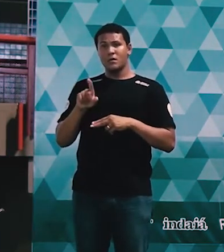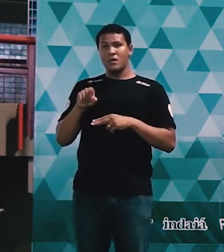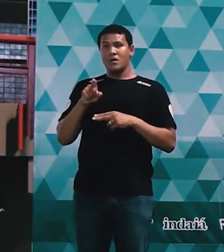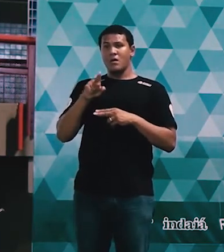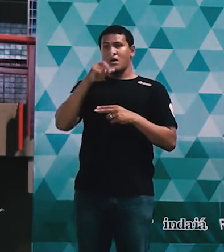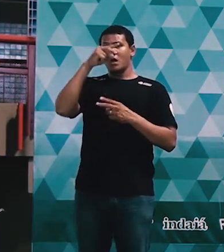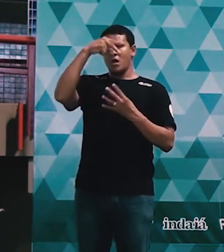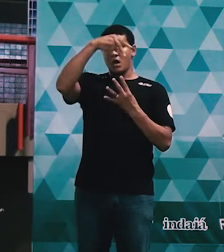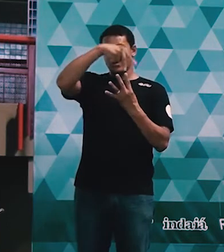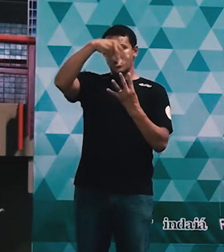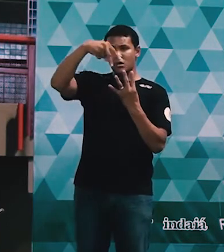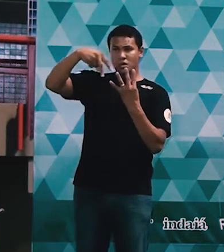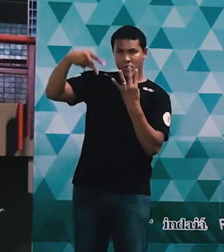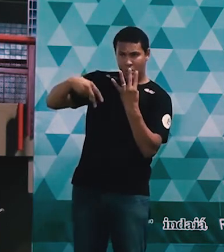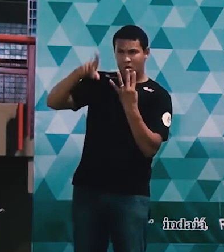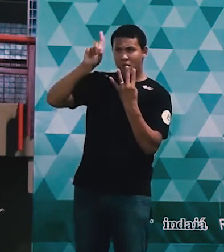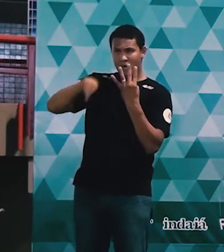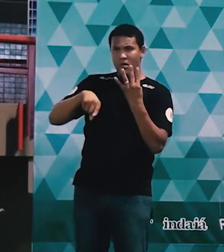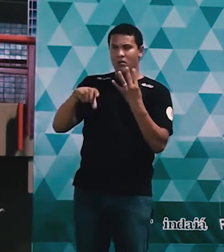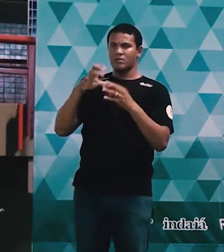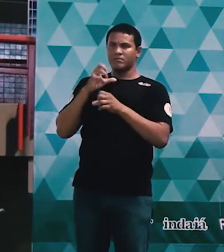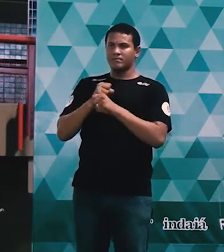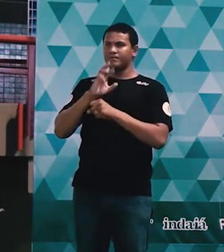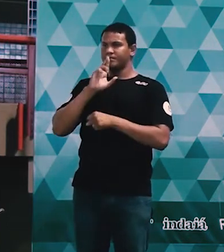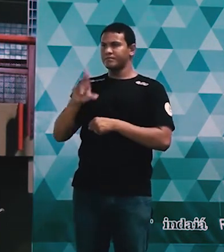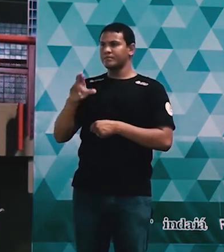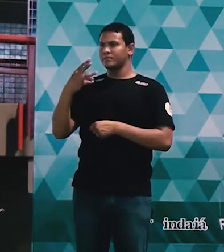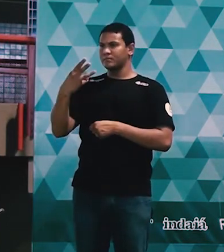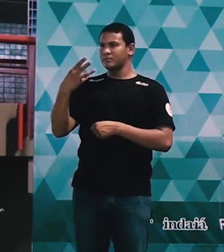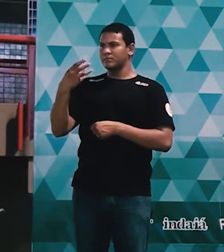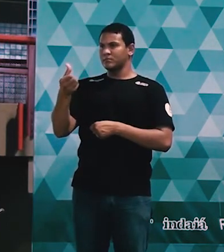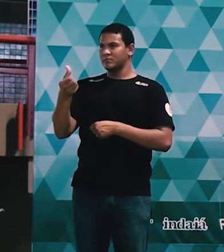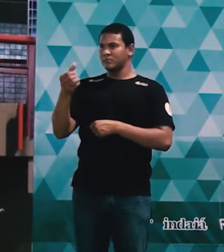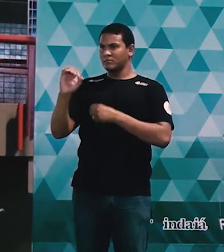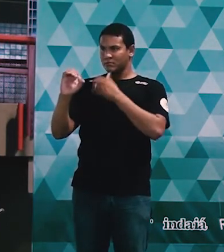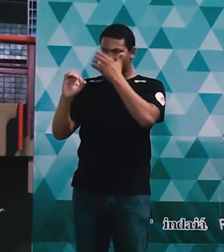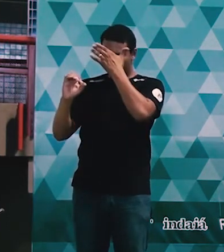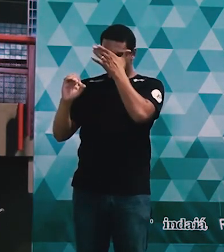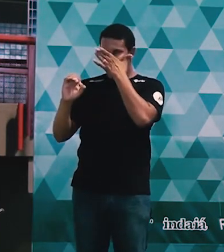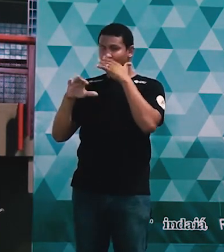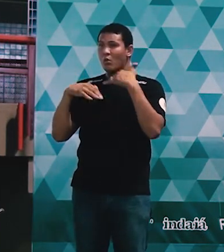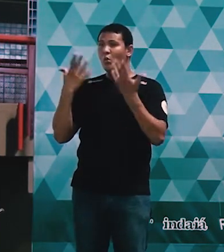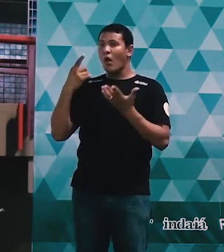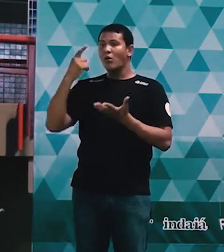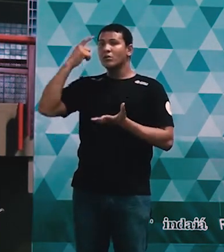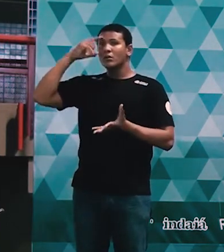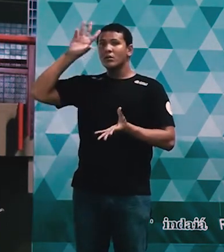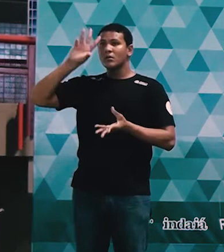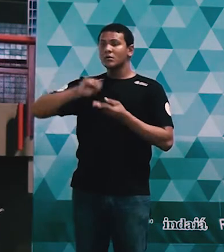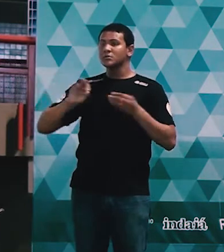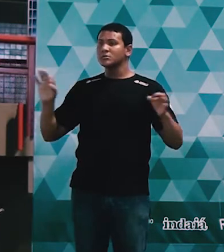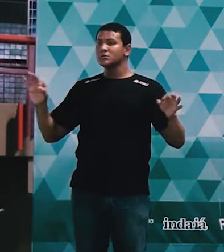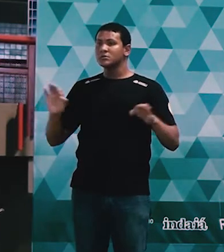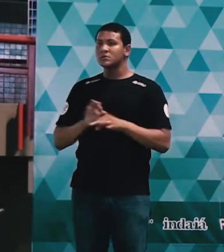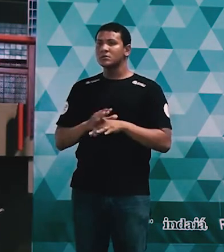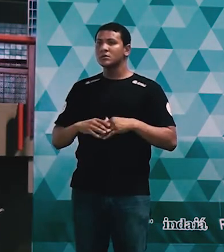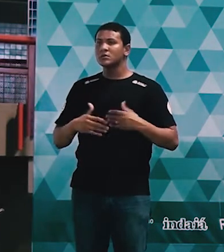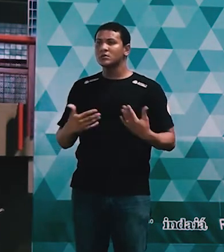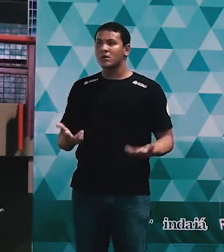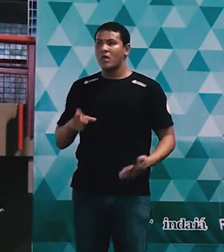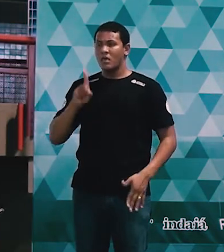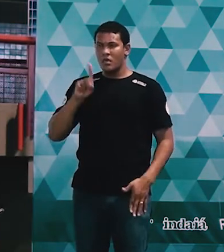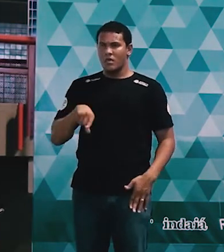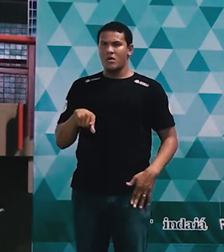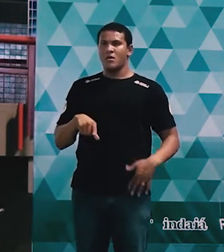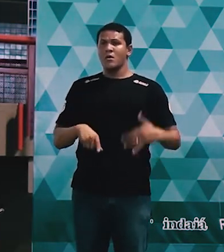N3 mais N4 dá 360. Qual é a conclusão que eu vou chegar? É que para o primeiro candidato, se